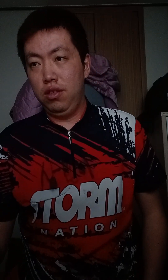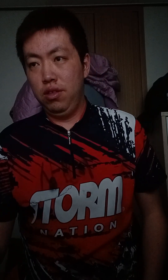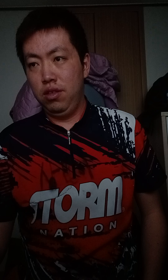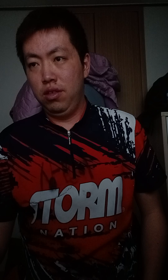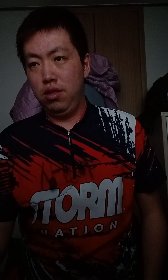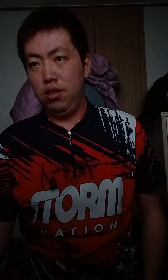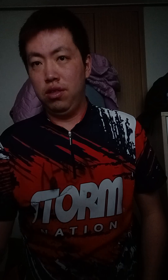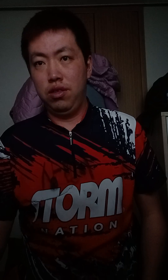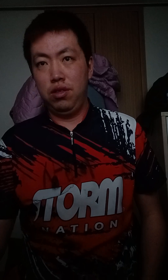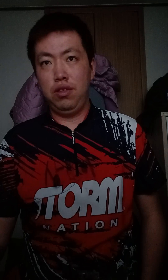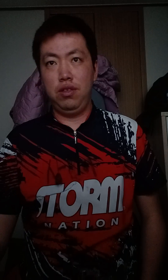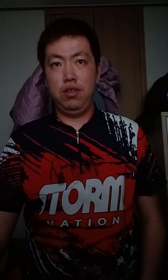있죠.